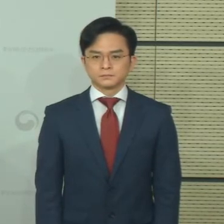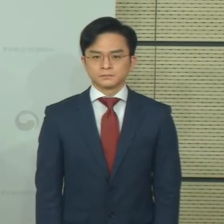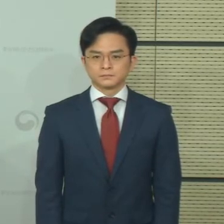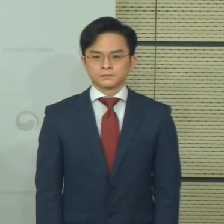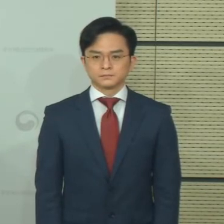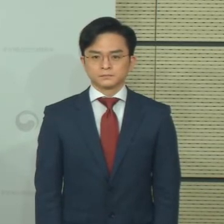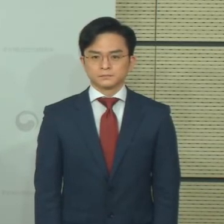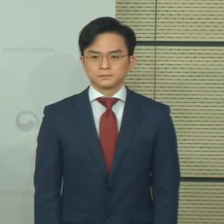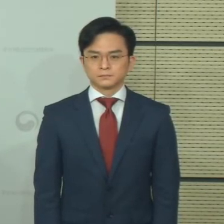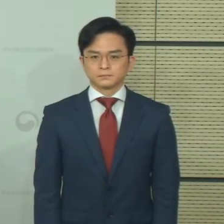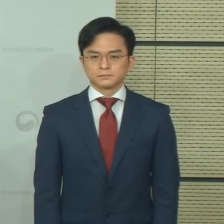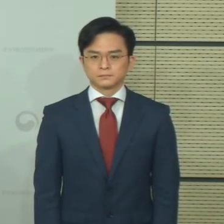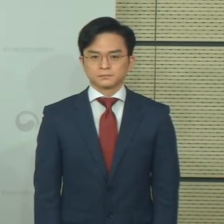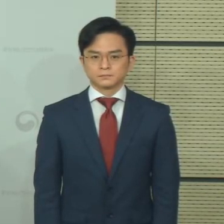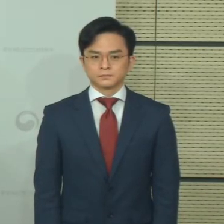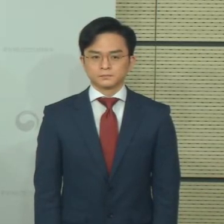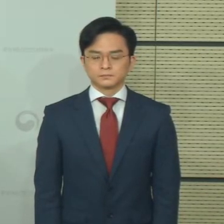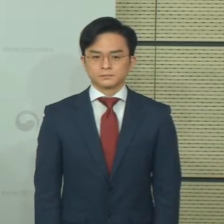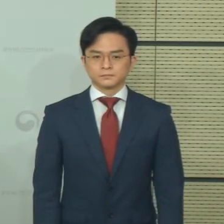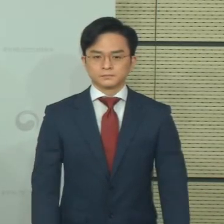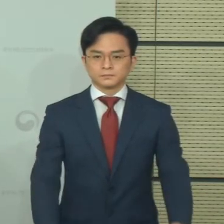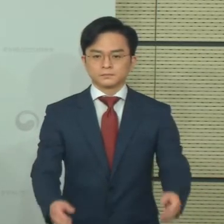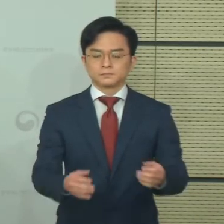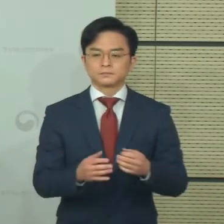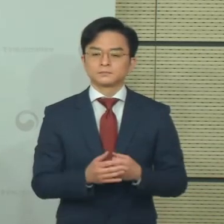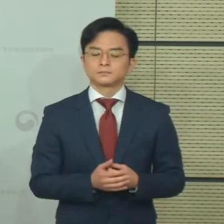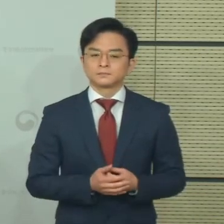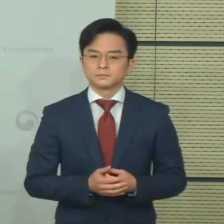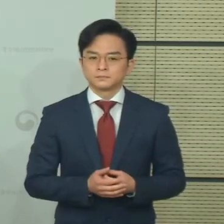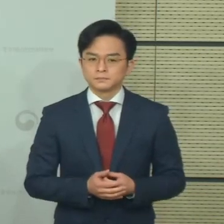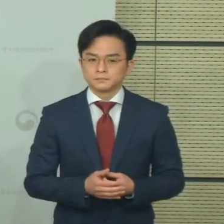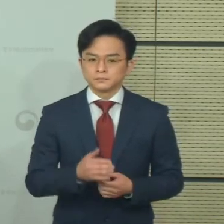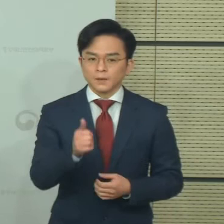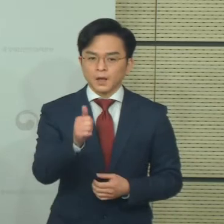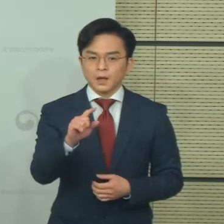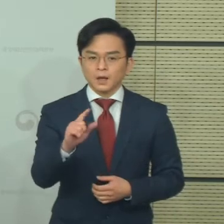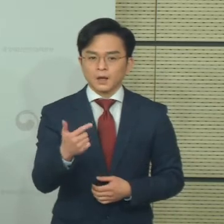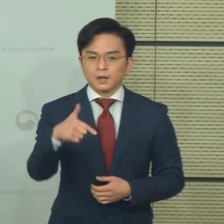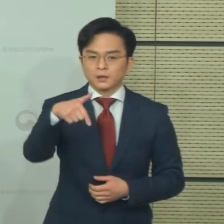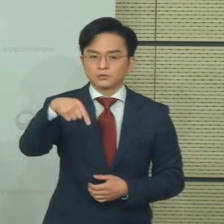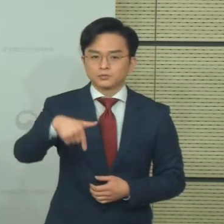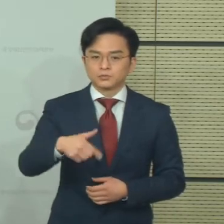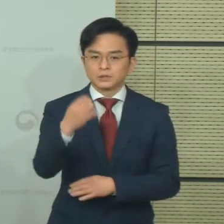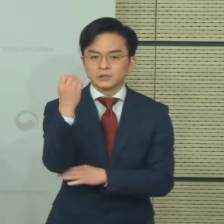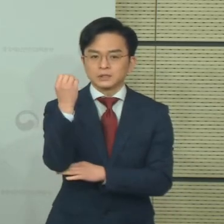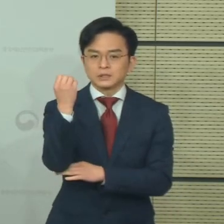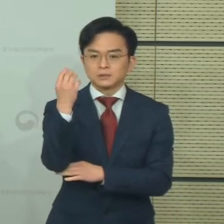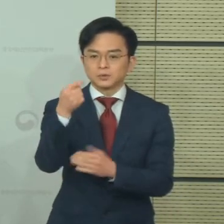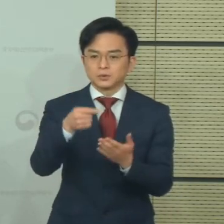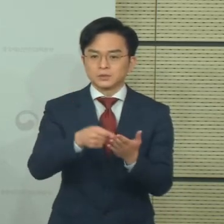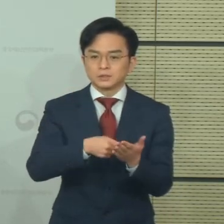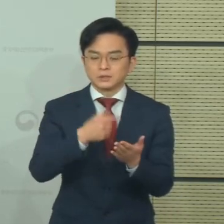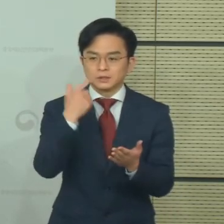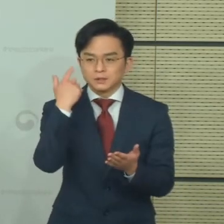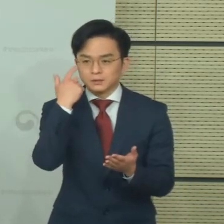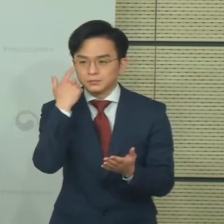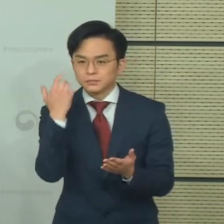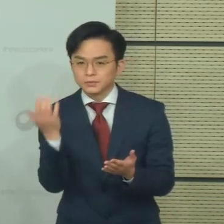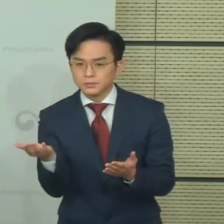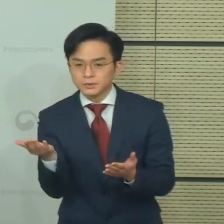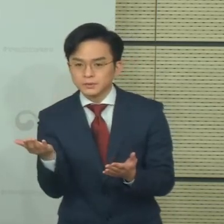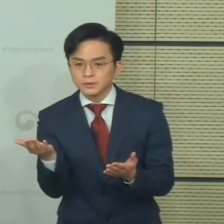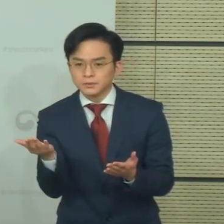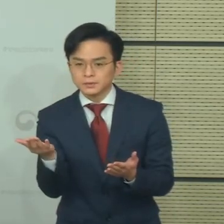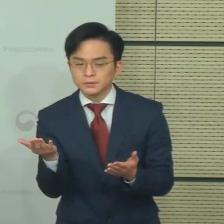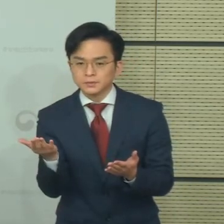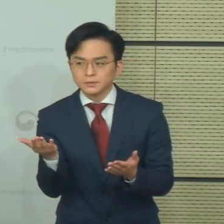있습니다. 네, 다음 질문 드리도록 하겠습니다. 한국일보 기자님 이후 질문은 귀답변된 것으로 보여서